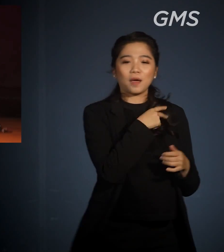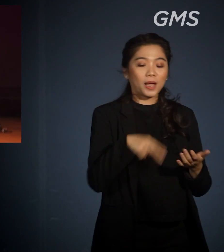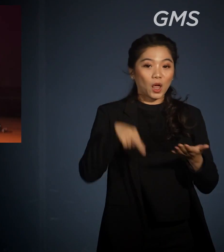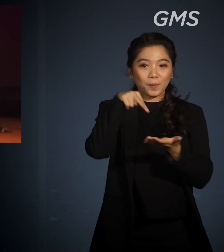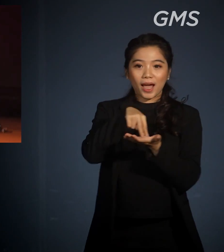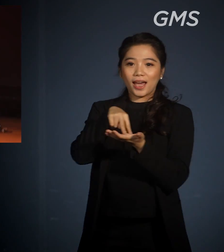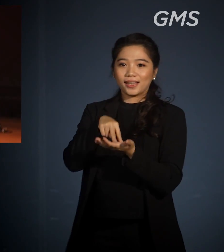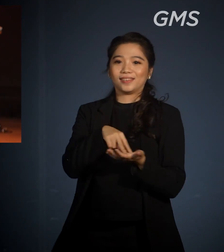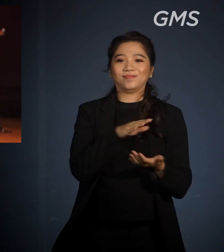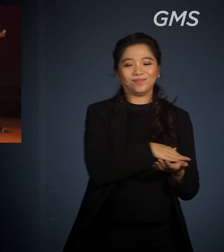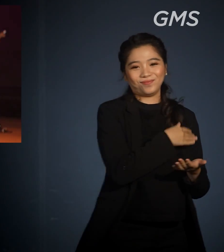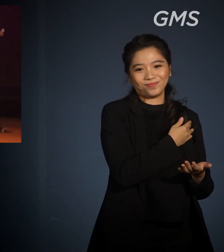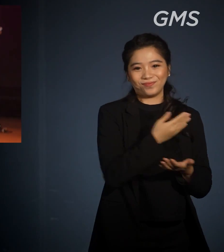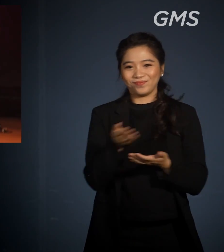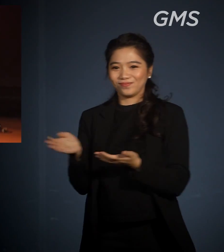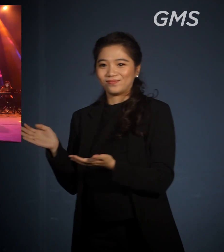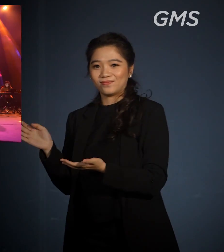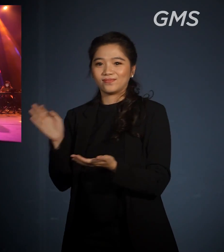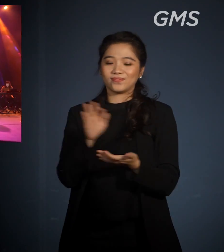kita melompat.